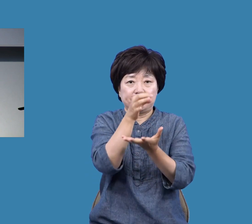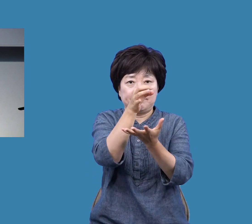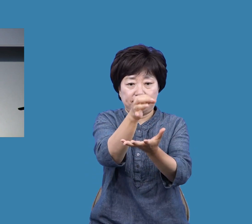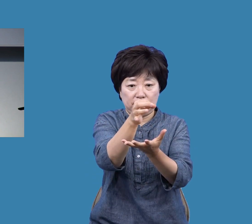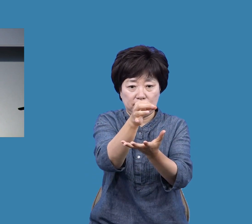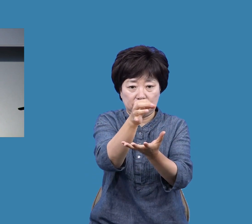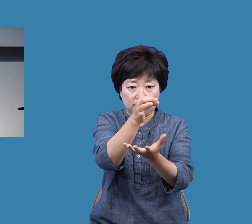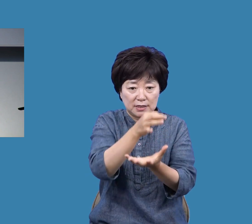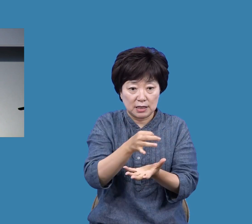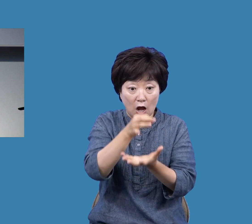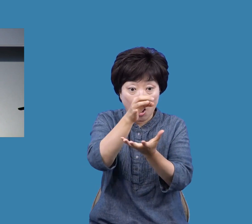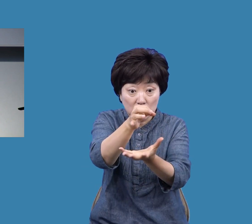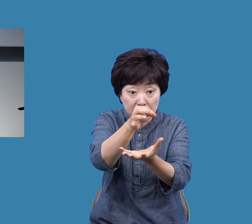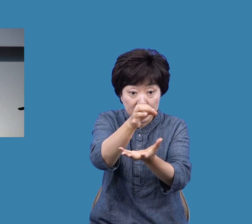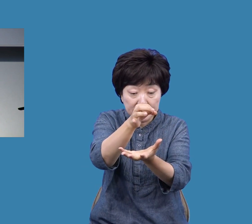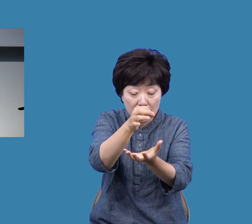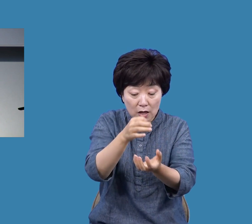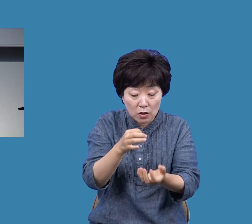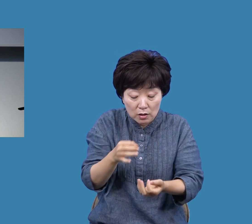영적인 의미가 연결돼 있어요.